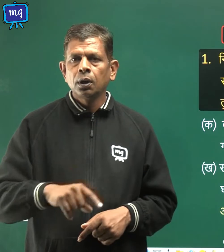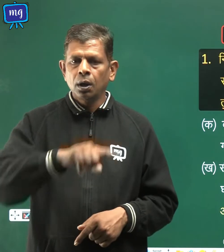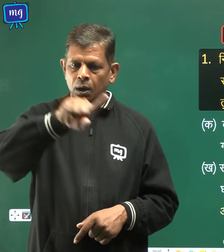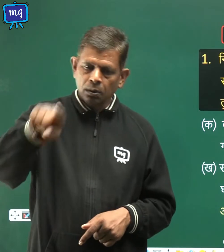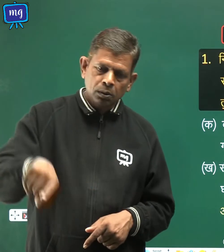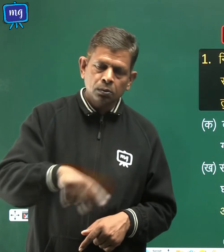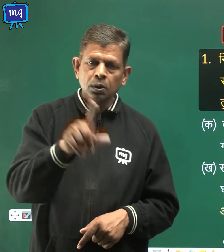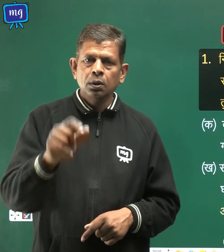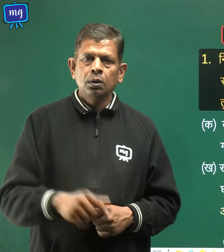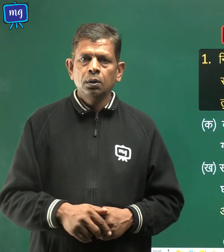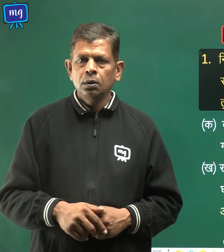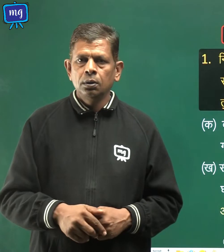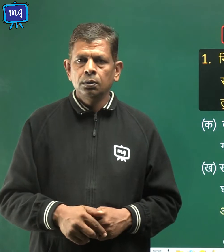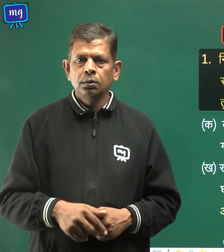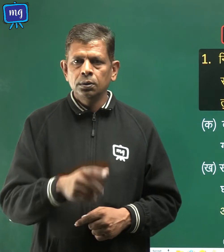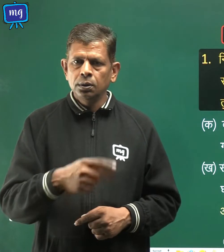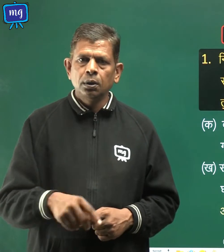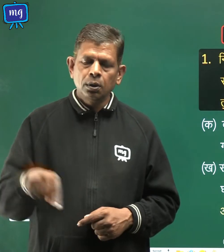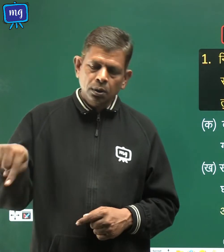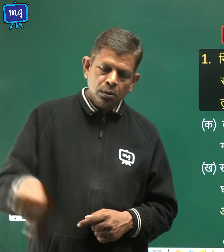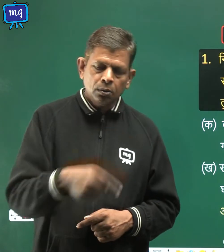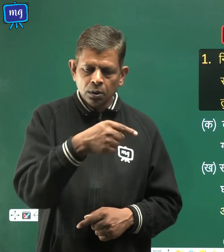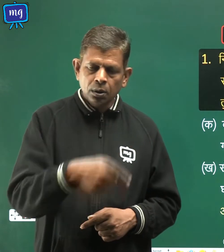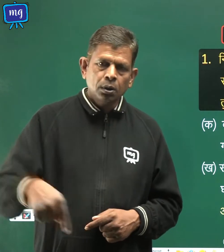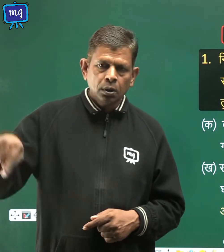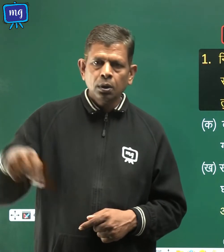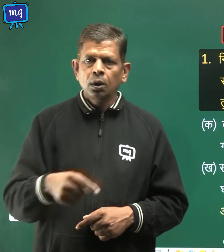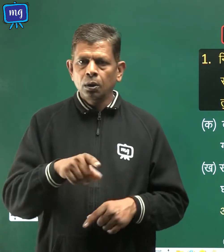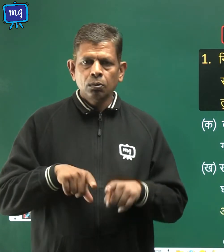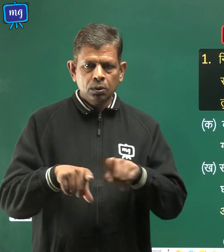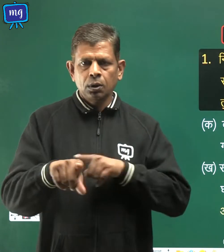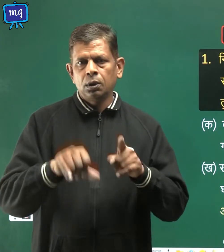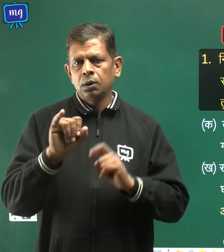वर्तुल है या दोलन गति का उदाहरण है।